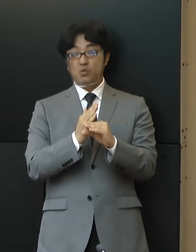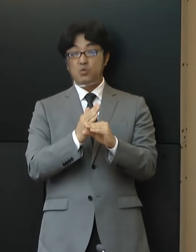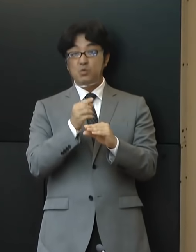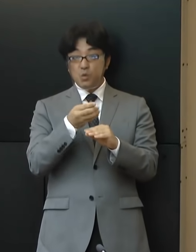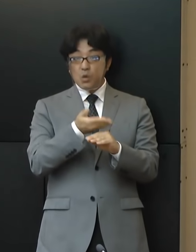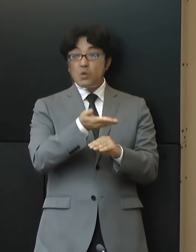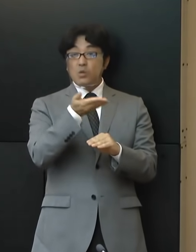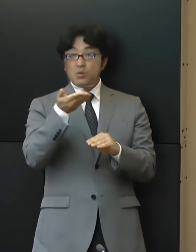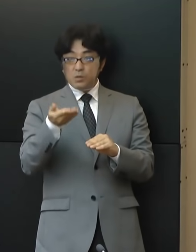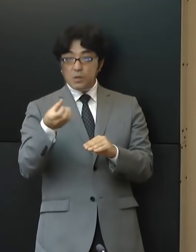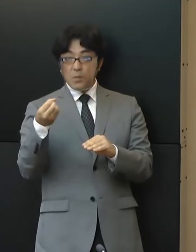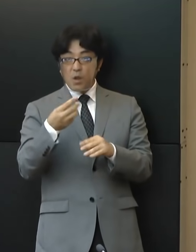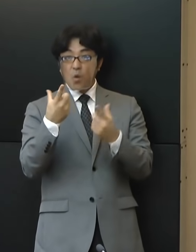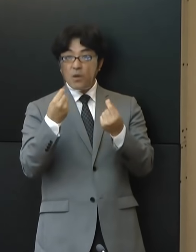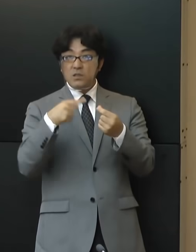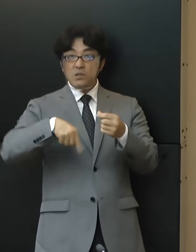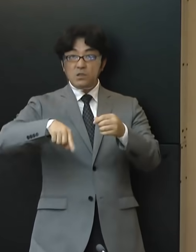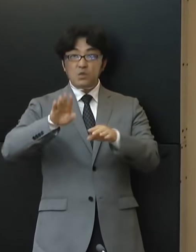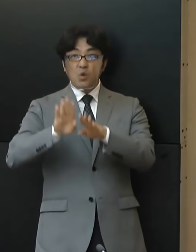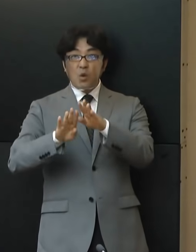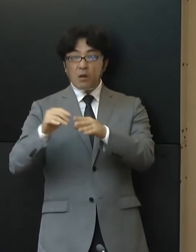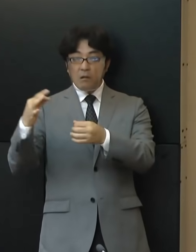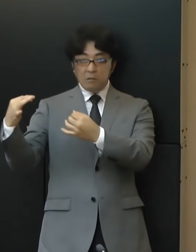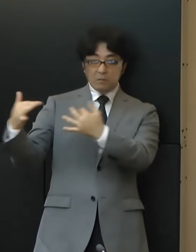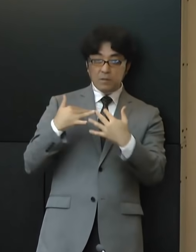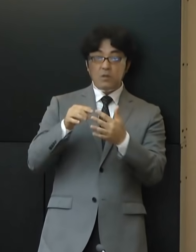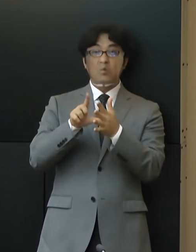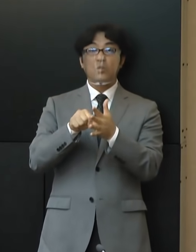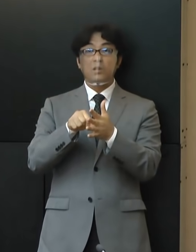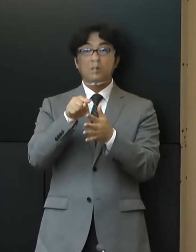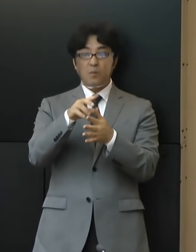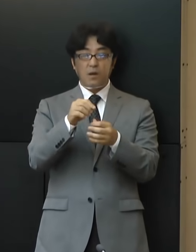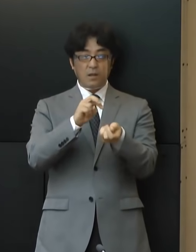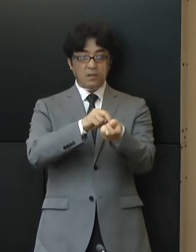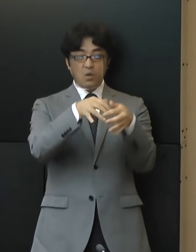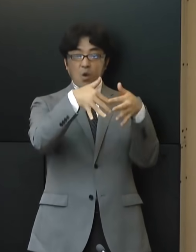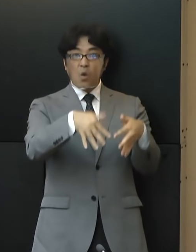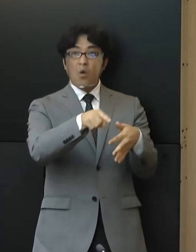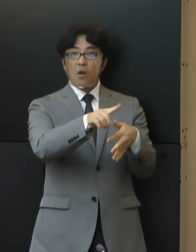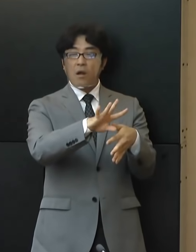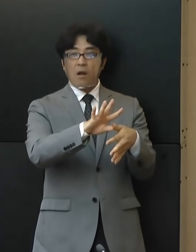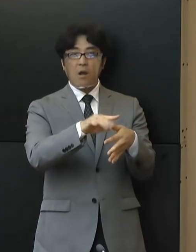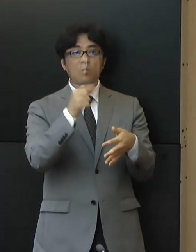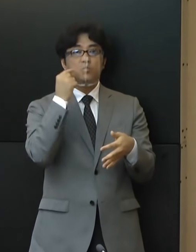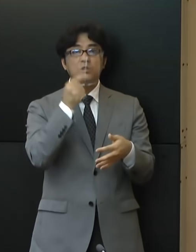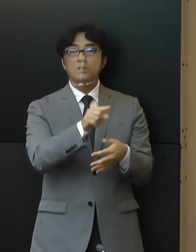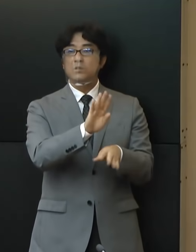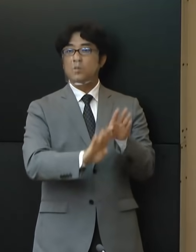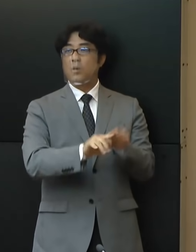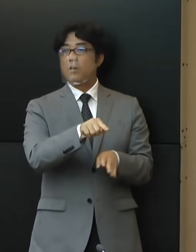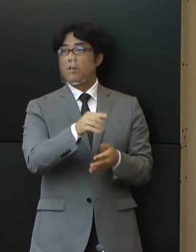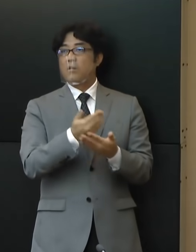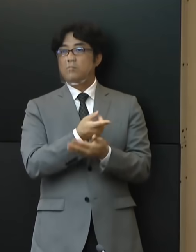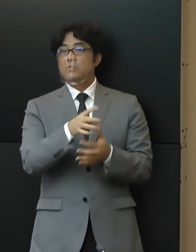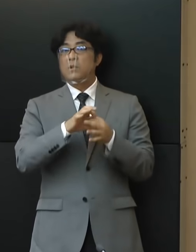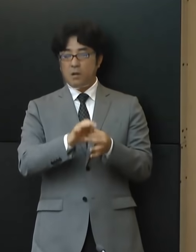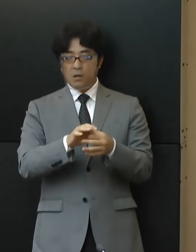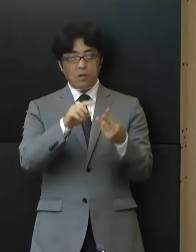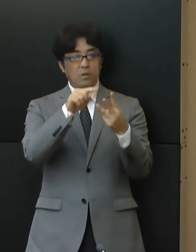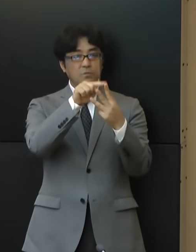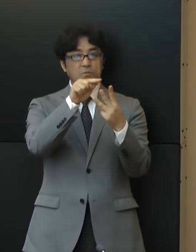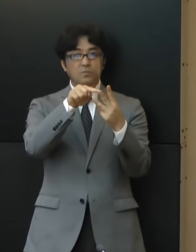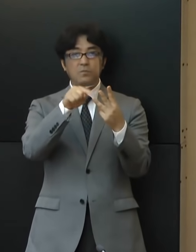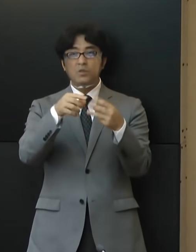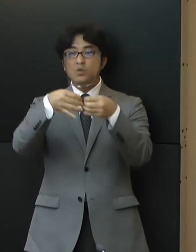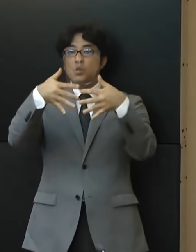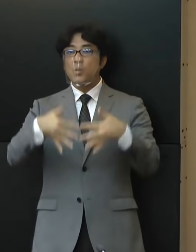訪れてきてしまうということになると、医療体制持ちこたえられない可能性があります。ですからこの 1,2,3 の3つが揃うことを医療現場からは求め